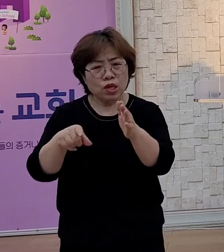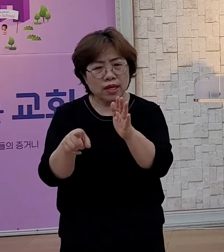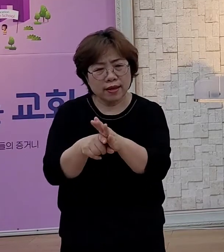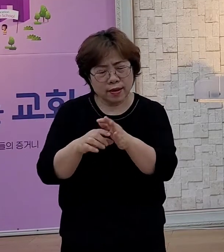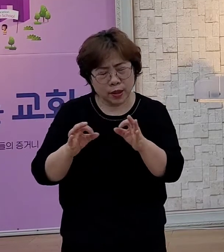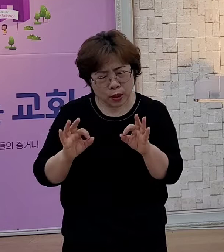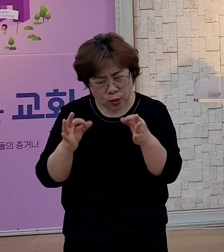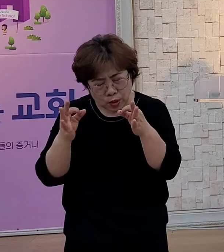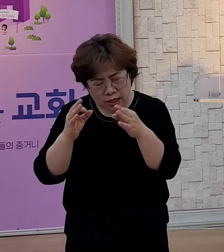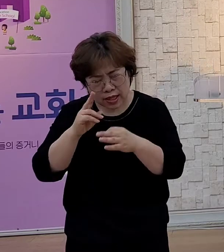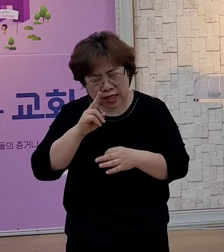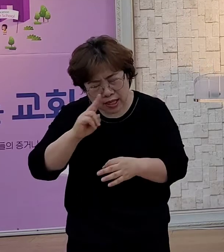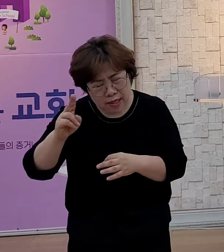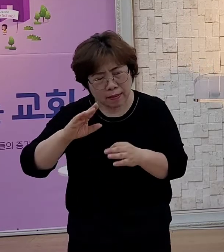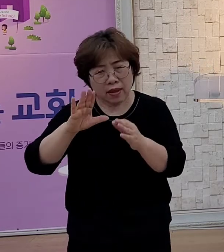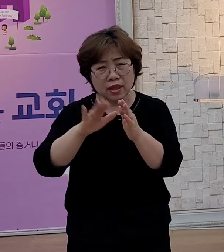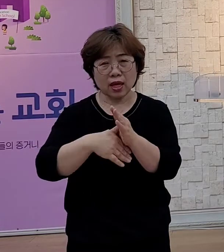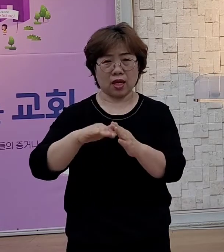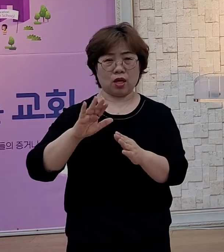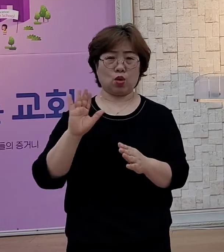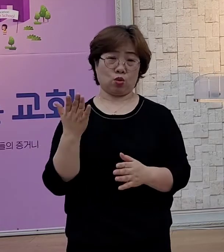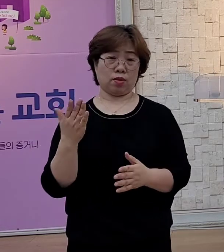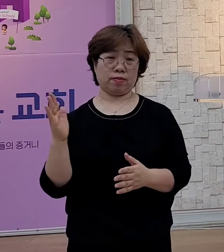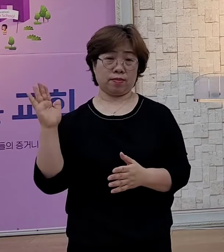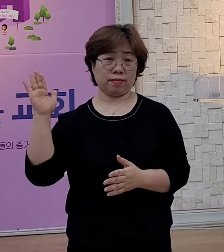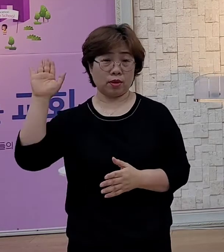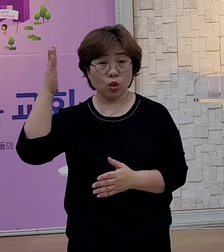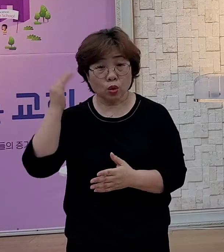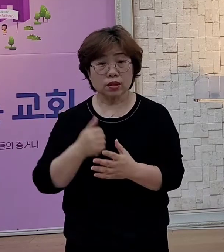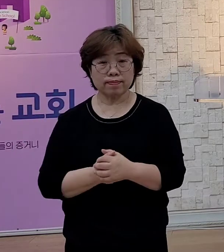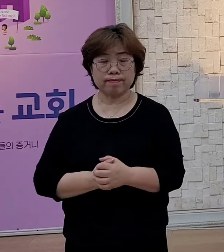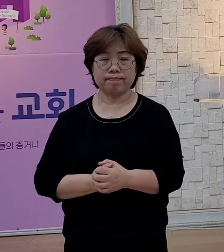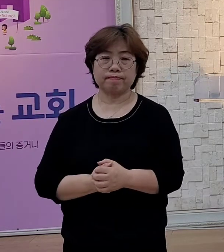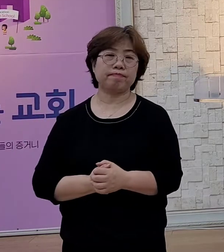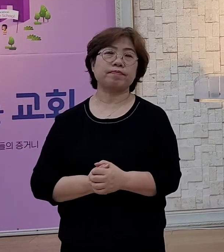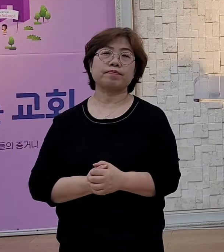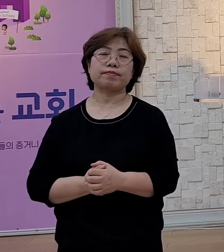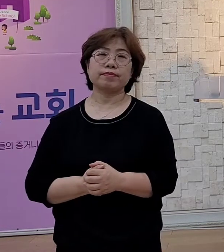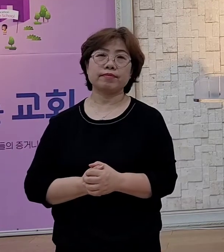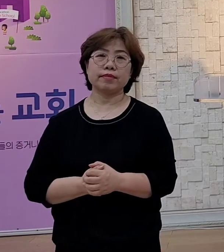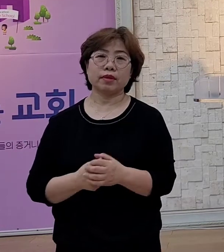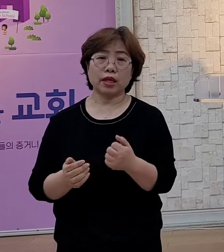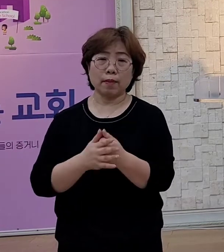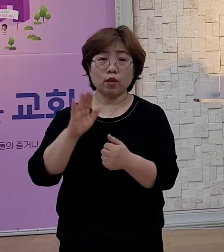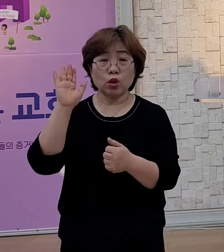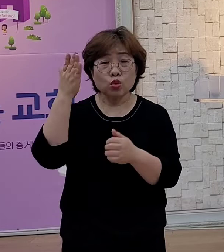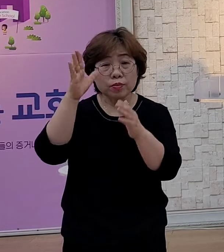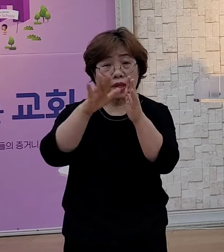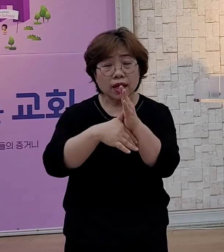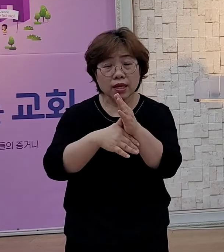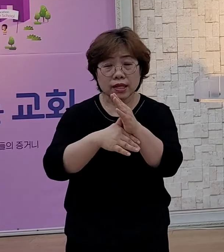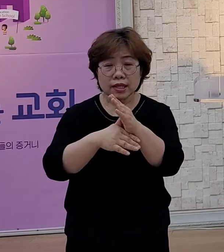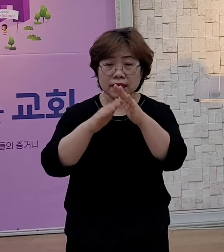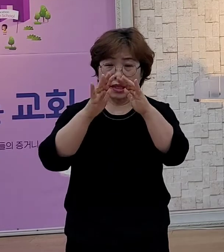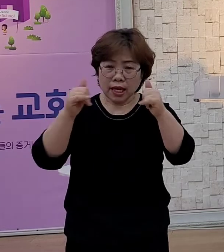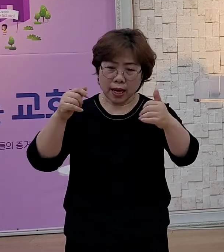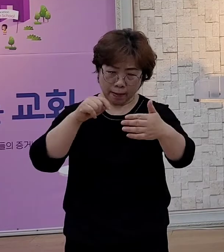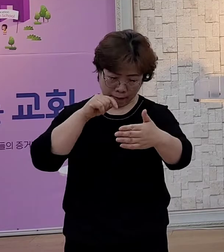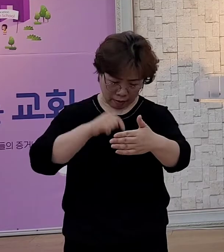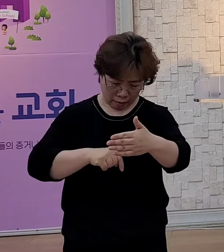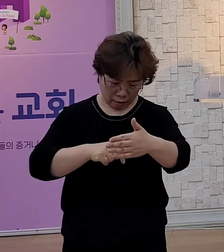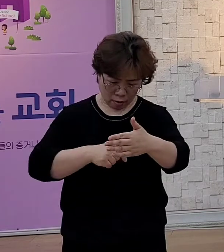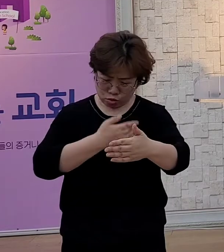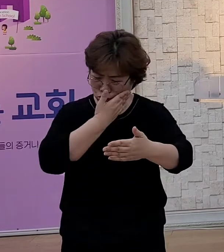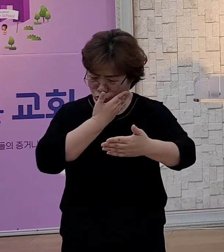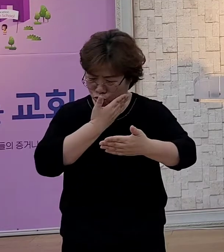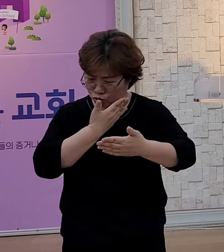것들을 노력하는 시대가 되었습니다. 그래서 요즘 시대는요, 여러분 사람의 그 내면이